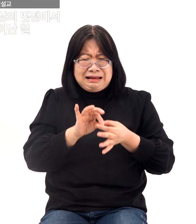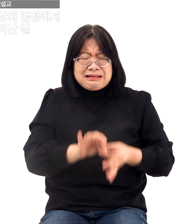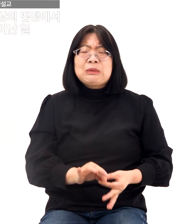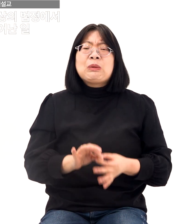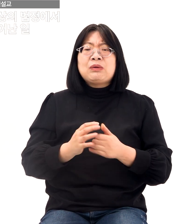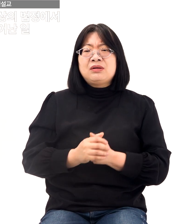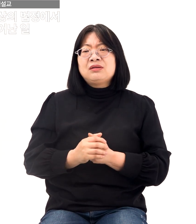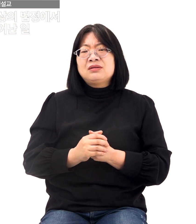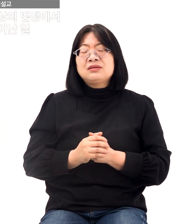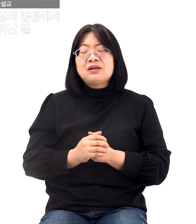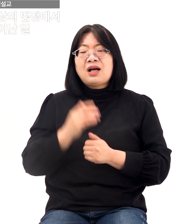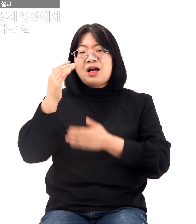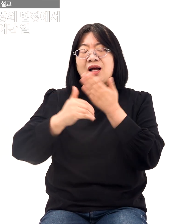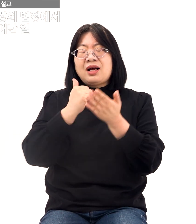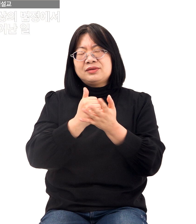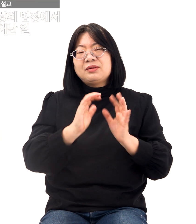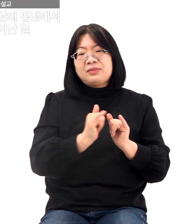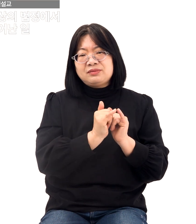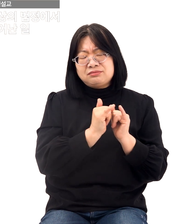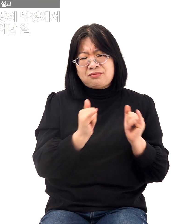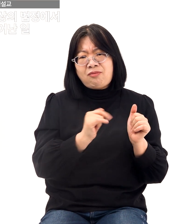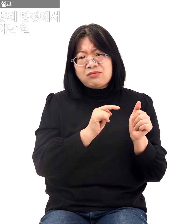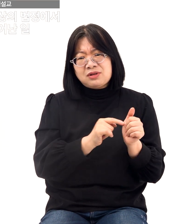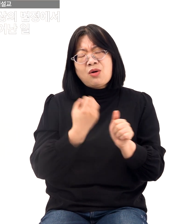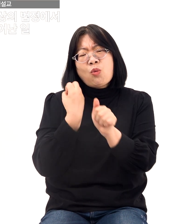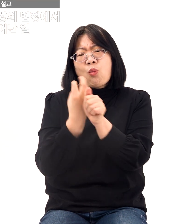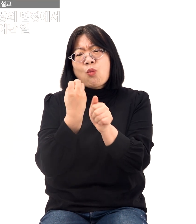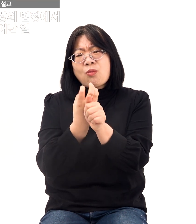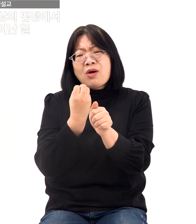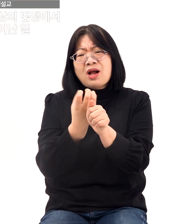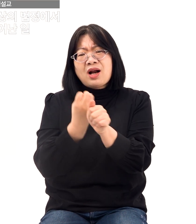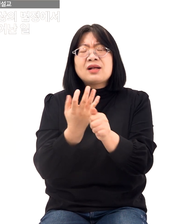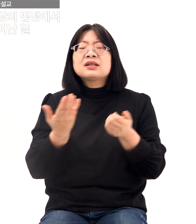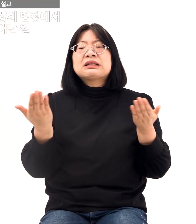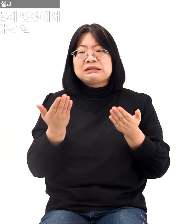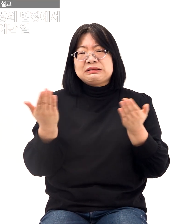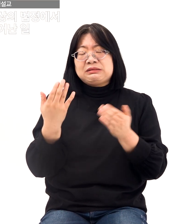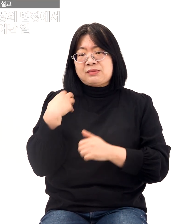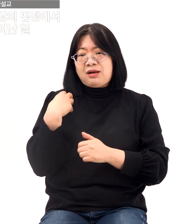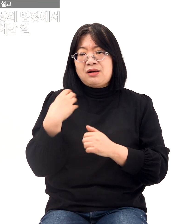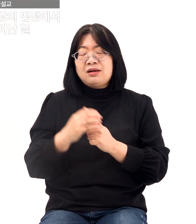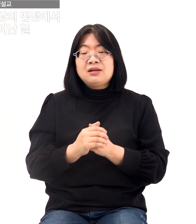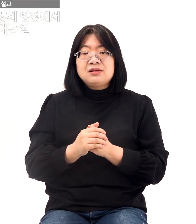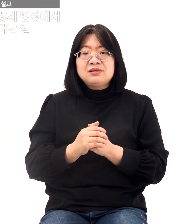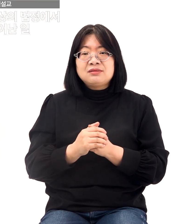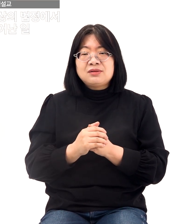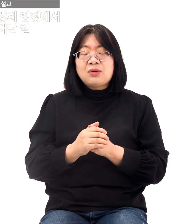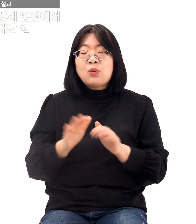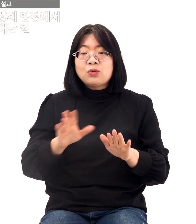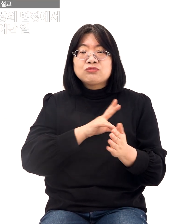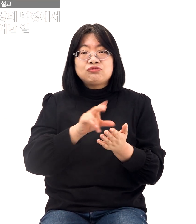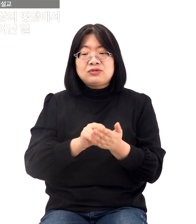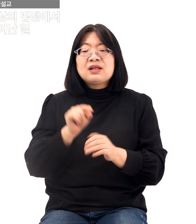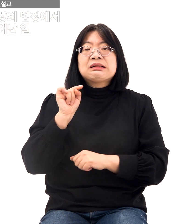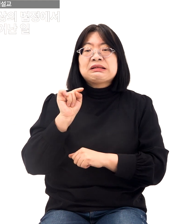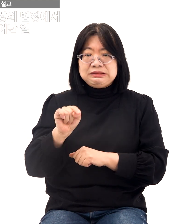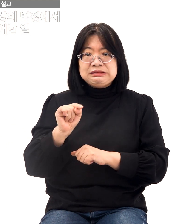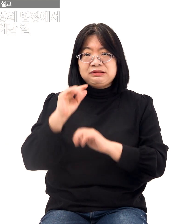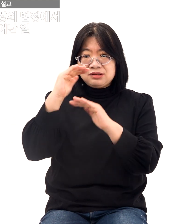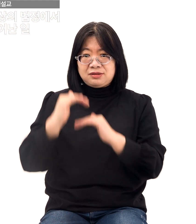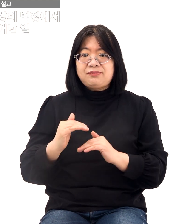끊임없이 하나님의 백성들을 고발하는 역할을 합니다. 오늘 사실은 이게 주제예요.